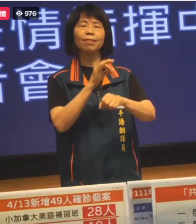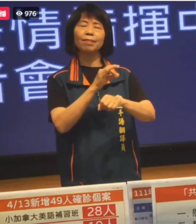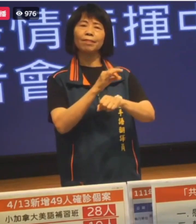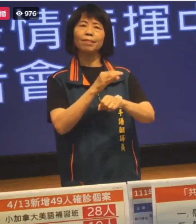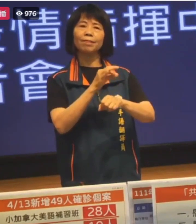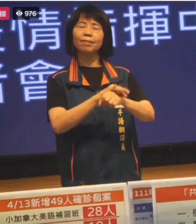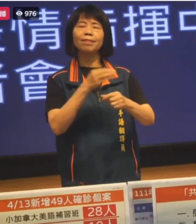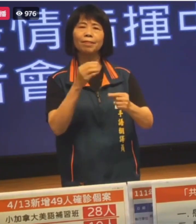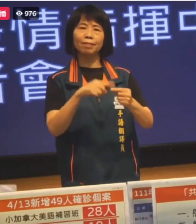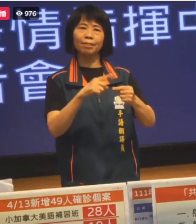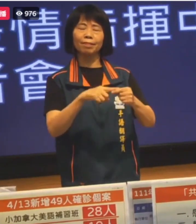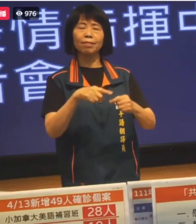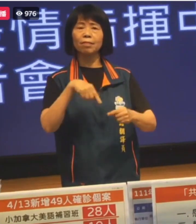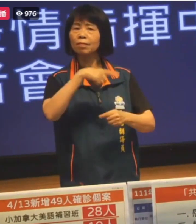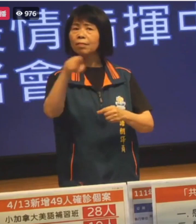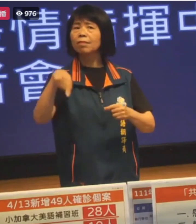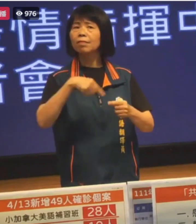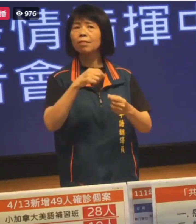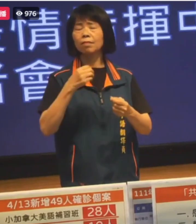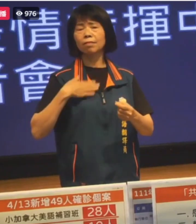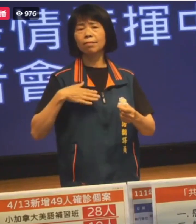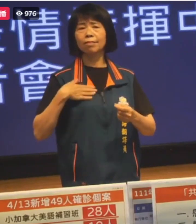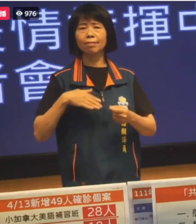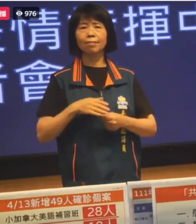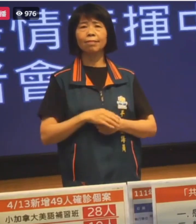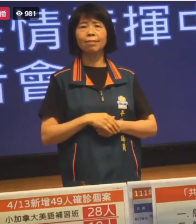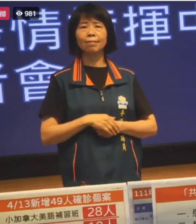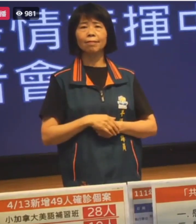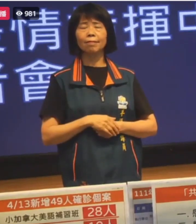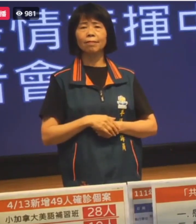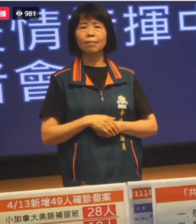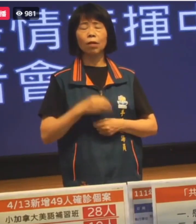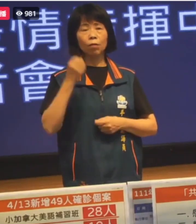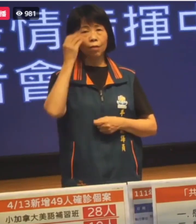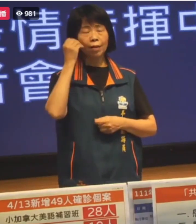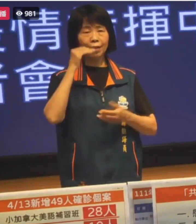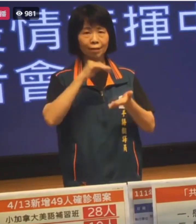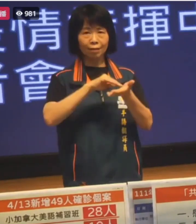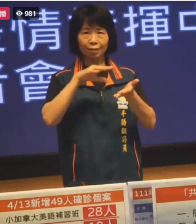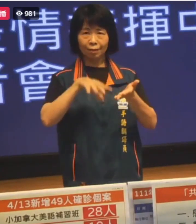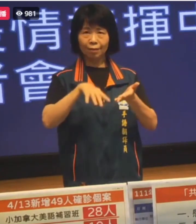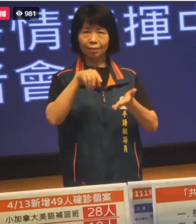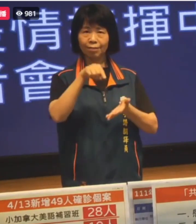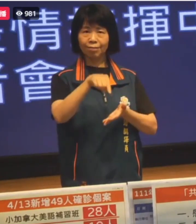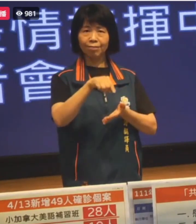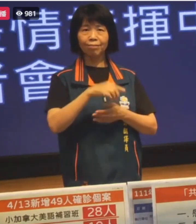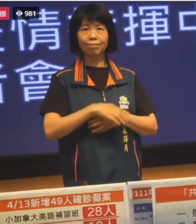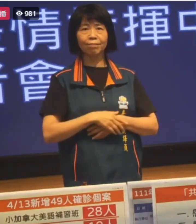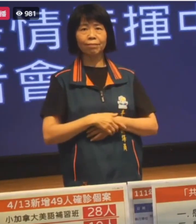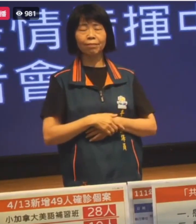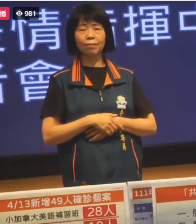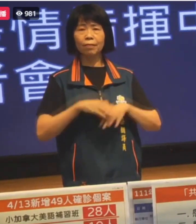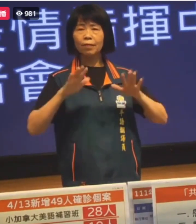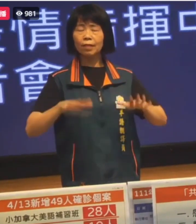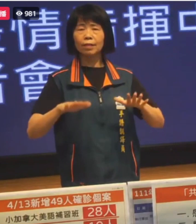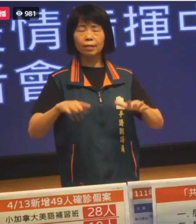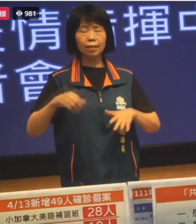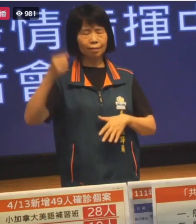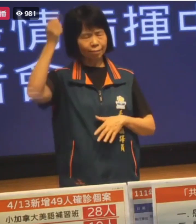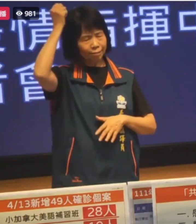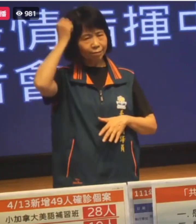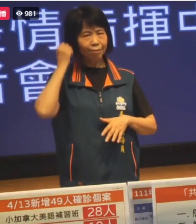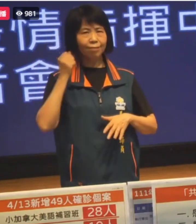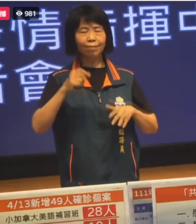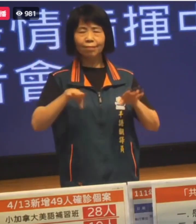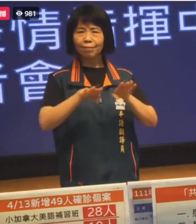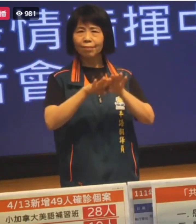生可能也大概都了解了哈，那我们布利花莲医院哈，那他。这个今年凌晨开始